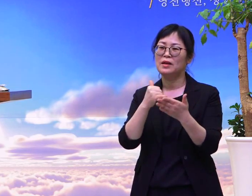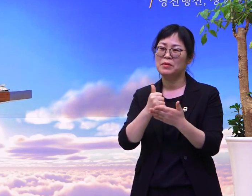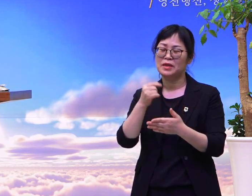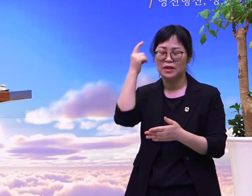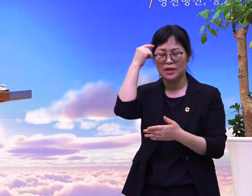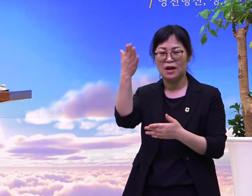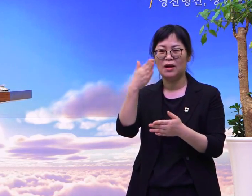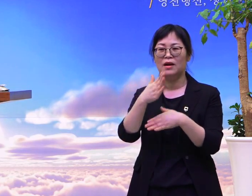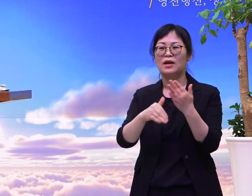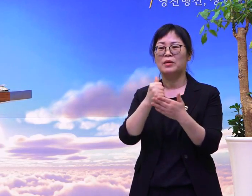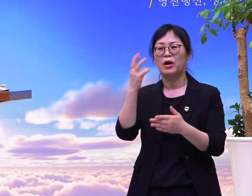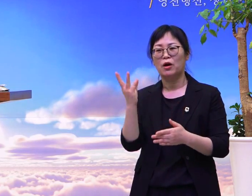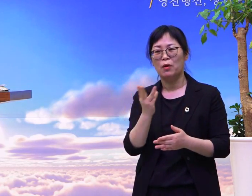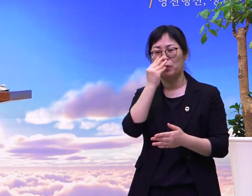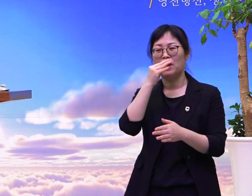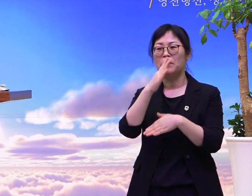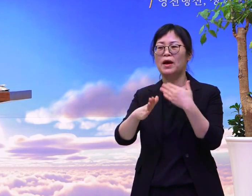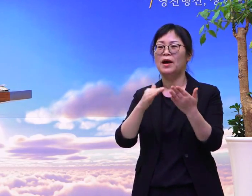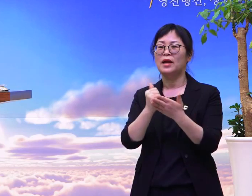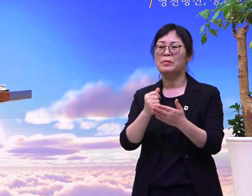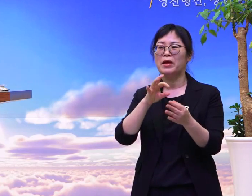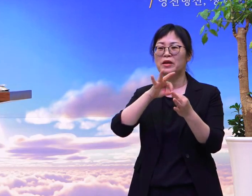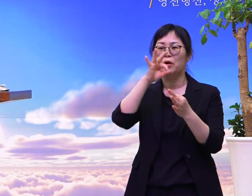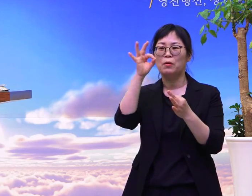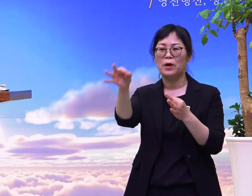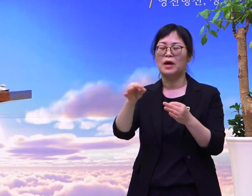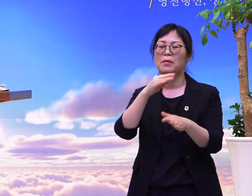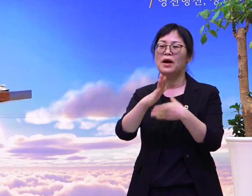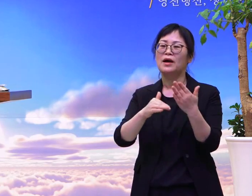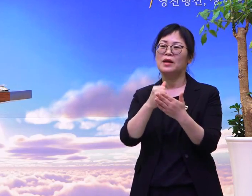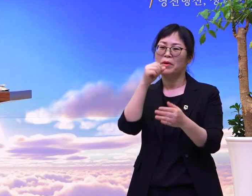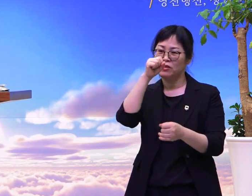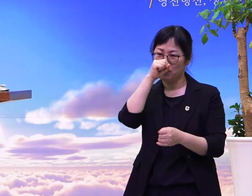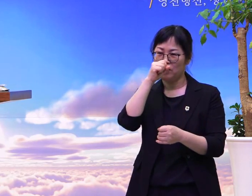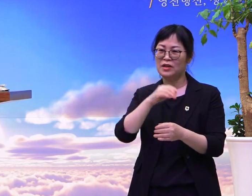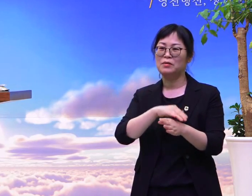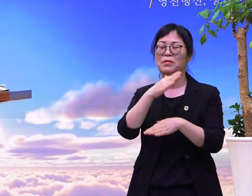거룩함, 그리고 하나님의 영원함, 하나님의